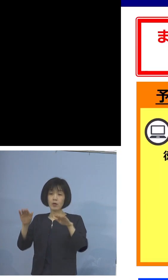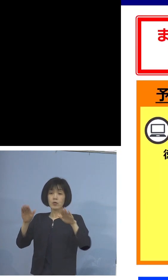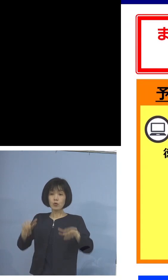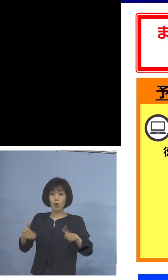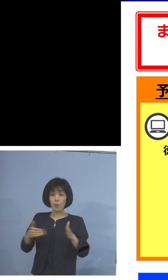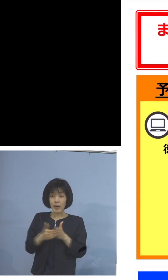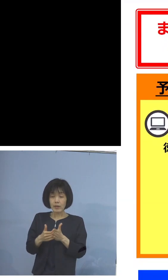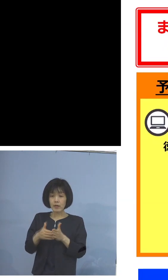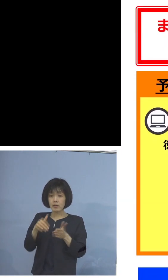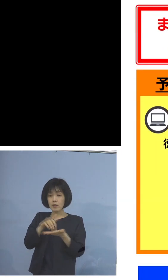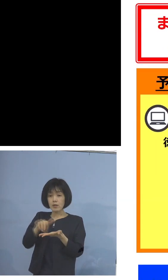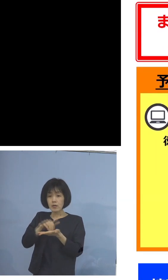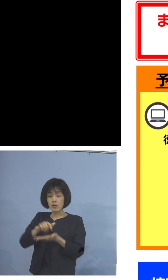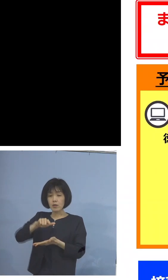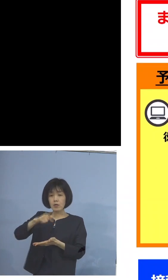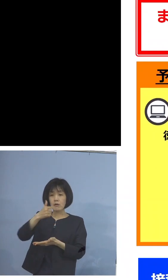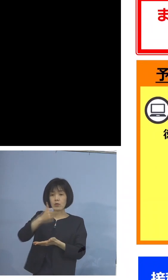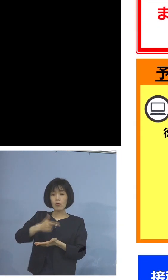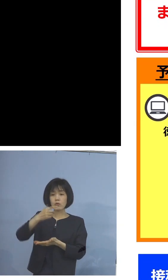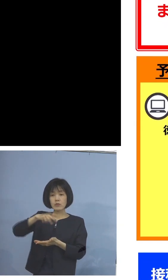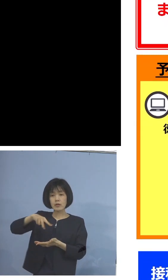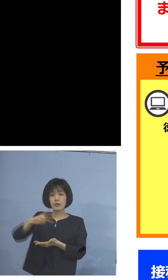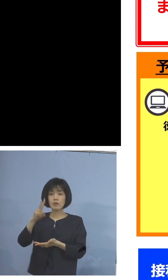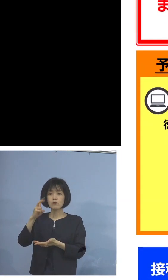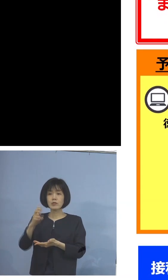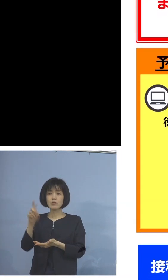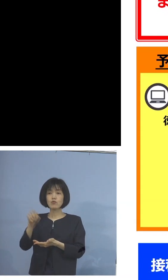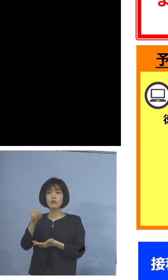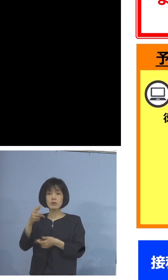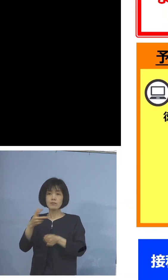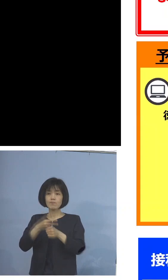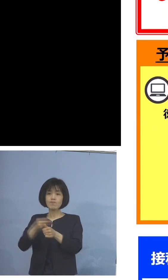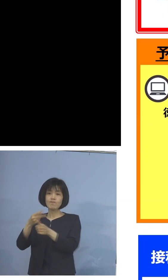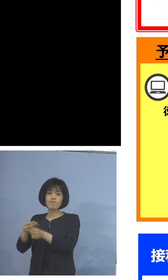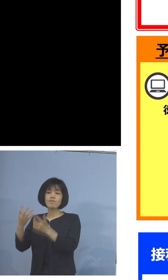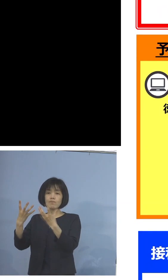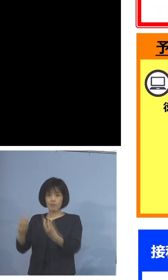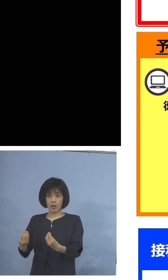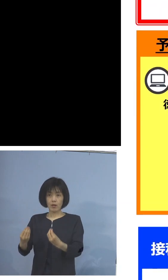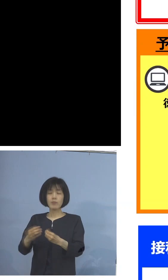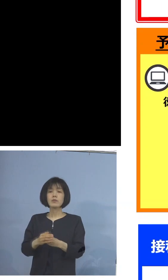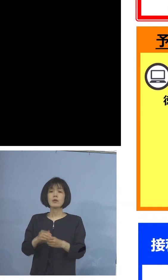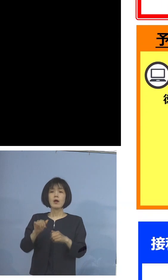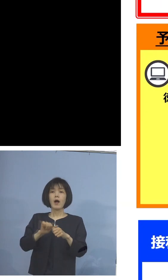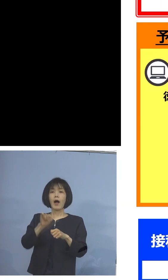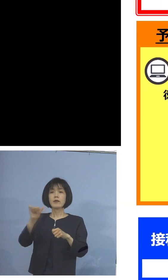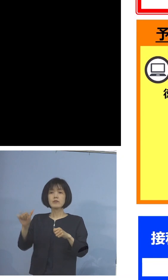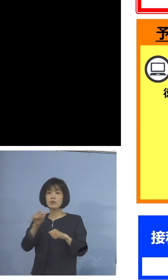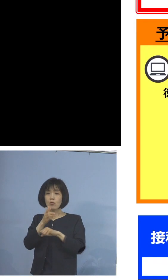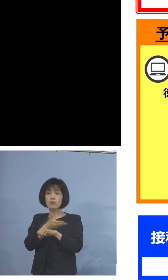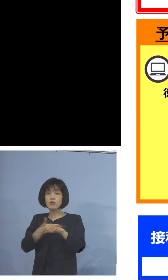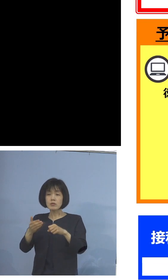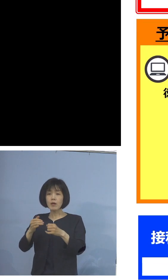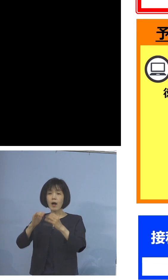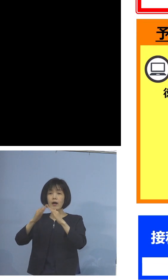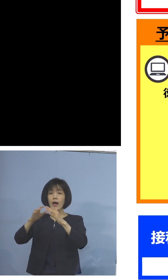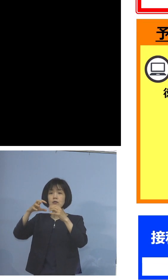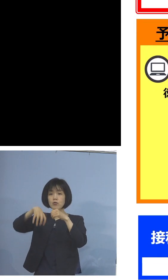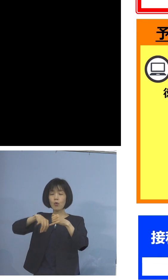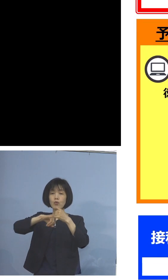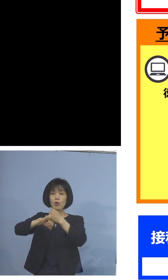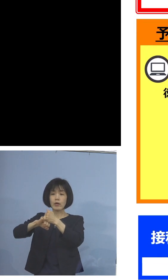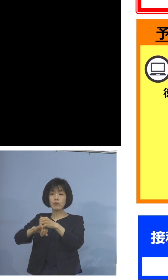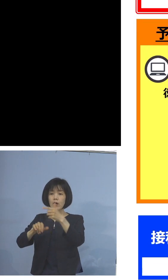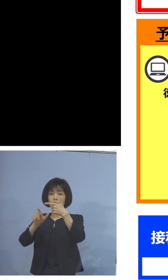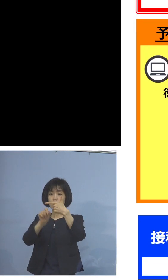に6220名の方が接種を受けられております。アスティ徳島会場の予約は